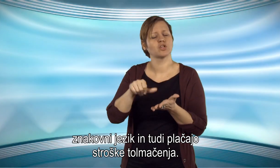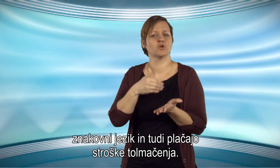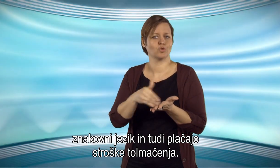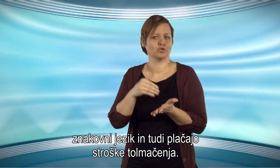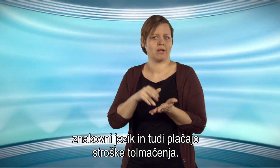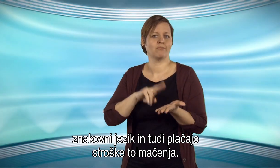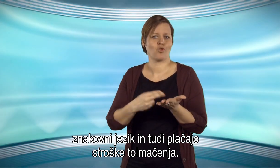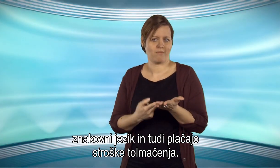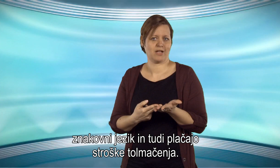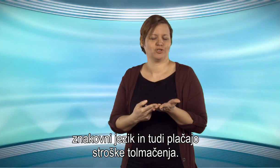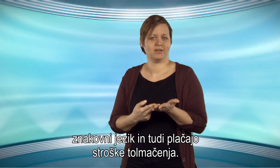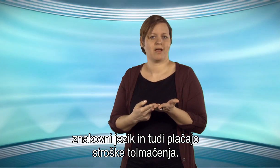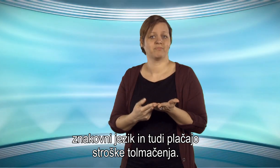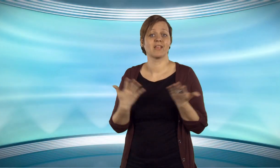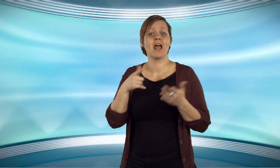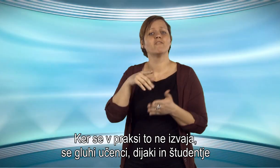tolmačenja.